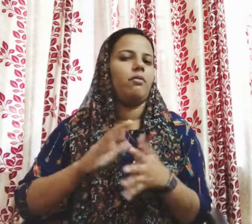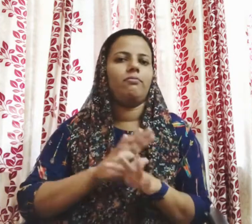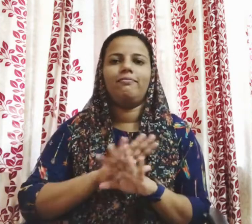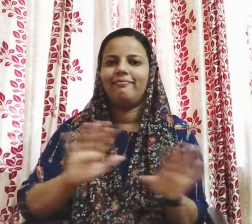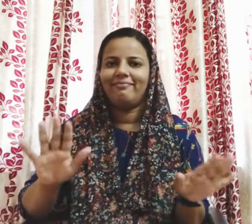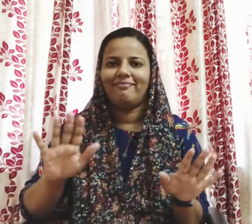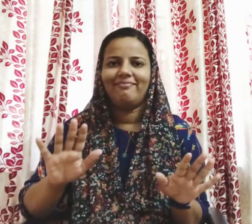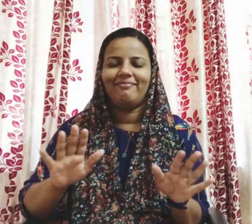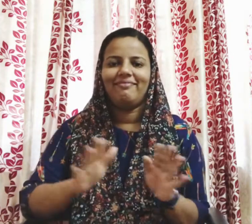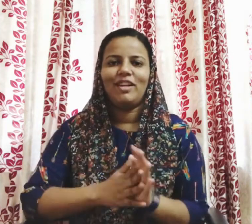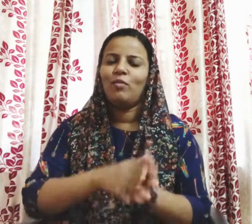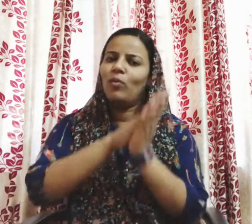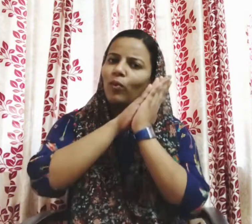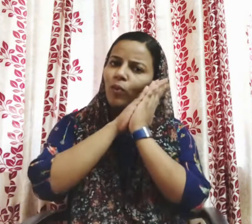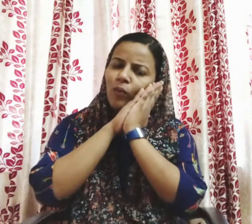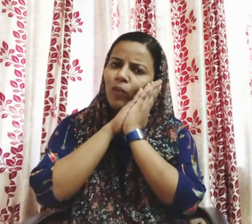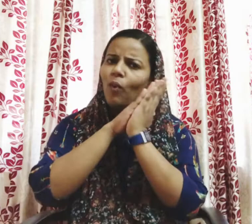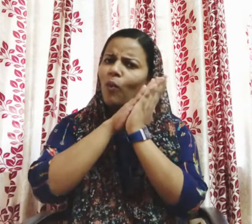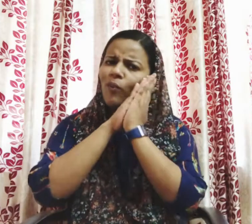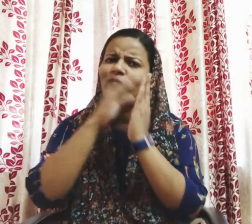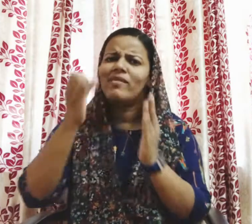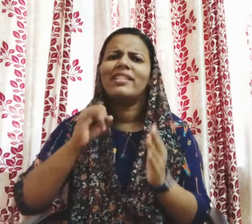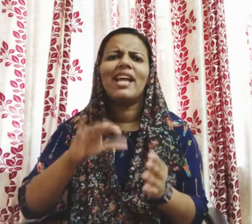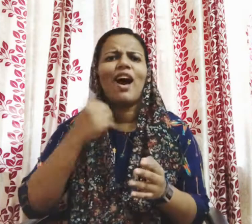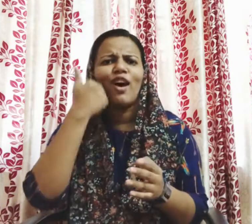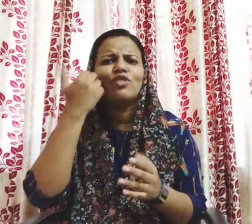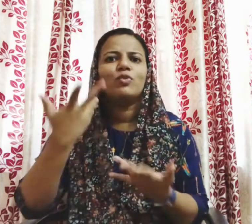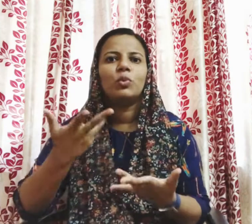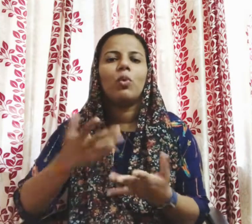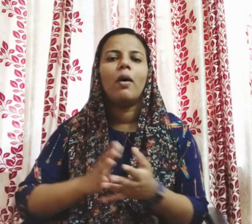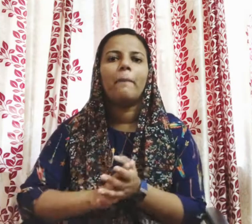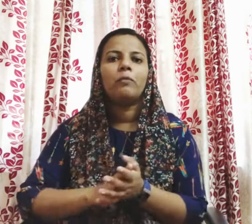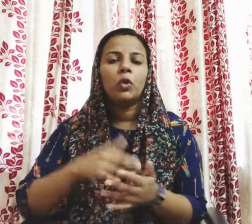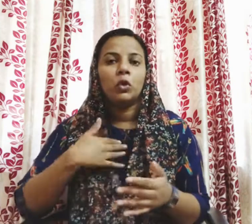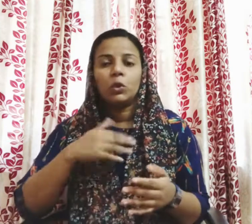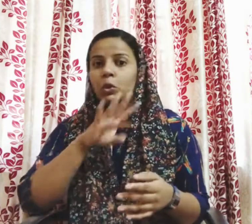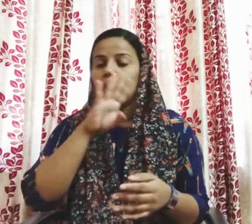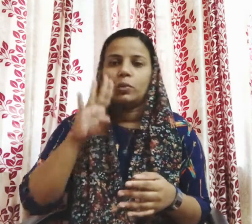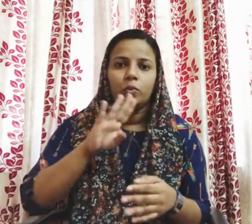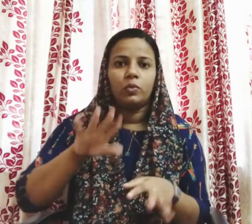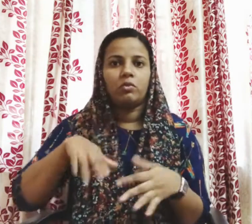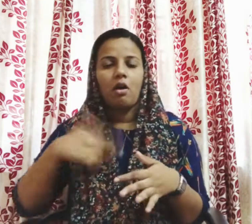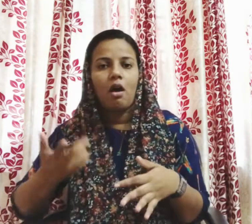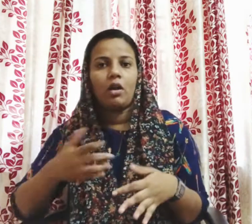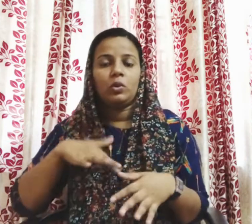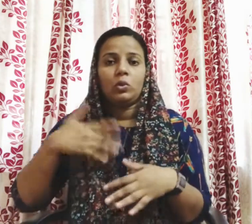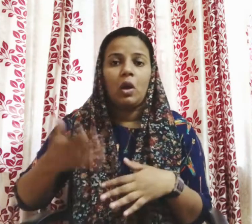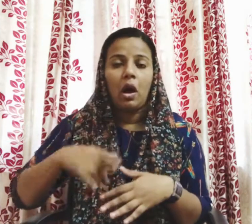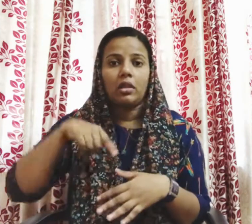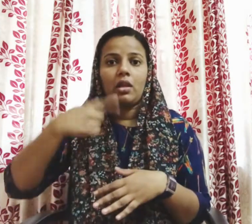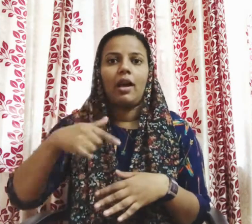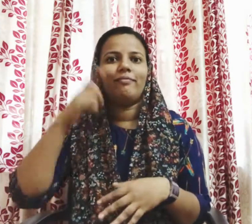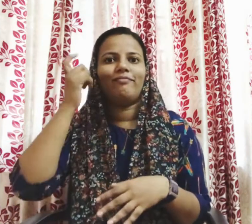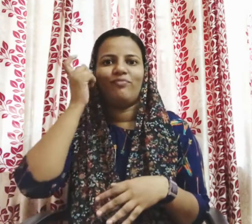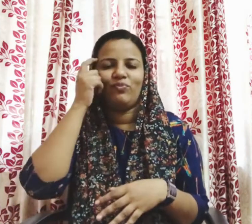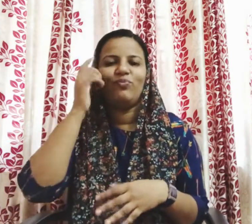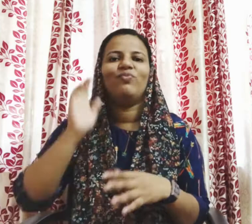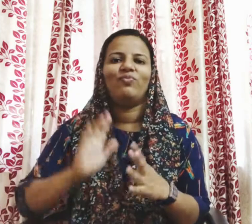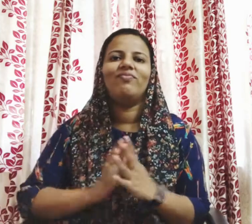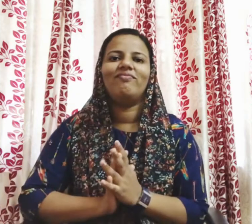വിചാരപ്പെടരുത്. അപ്പം കിടന്നിട്ട് ഉറക്കം വരാത്ത രോഗമെന്ന് പറയുന്ന കൂടുതലും വറീസ് മുഖാന്തരം, ആകുലതകൾ മുഖാന്തരം